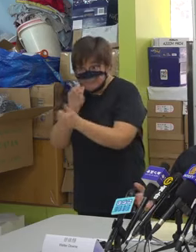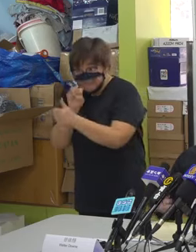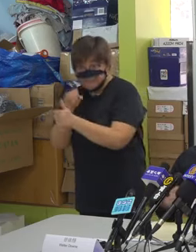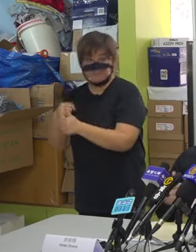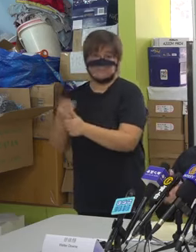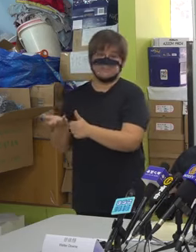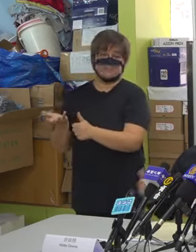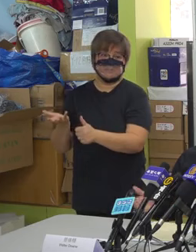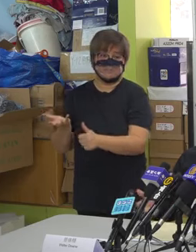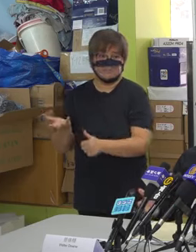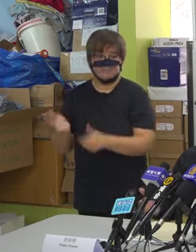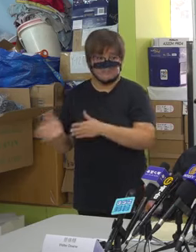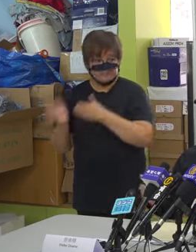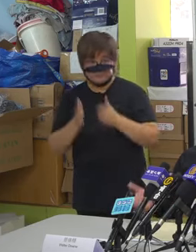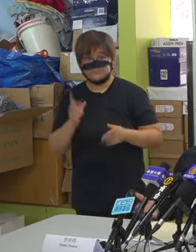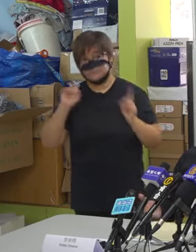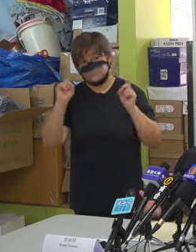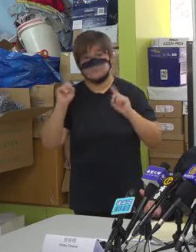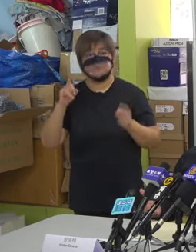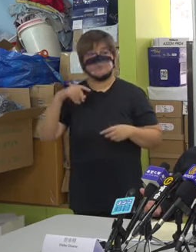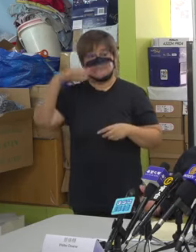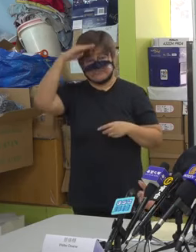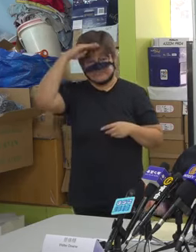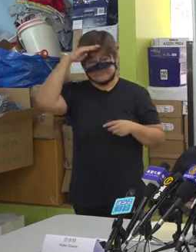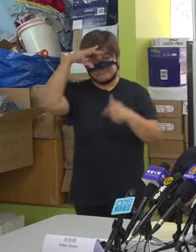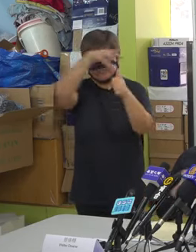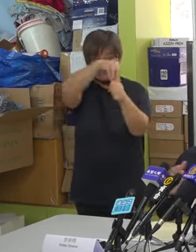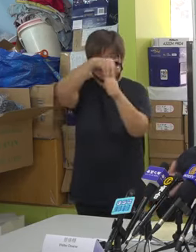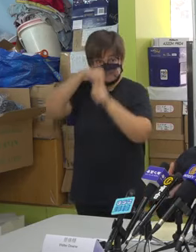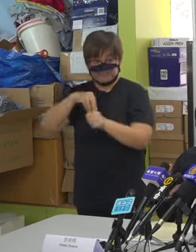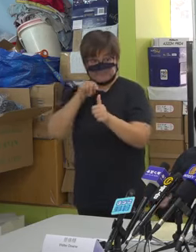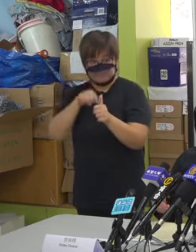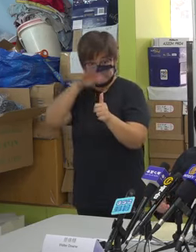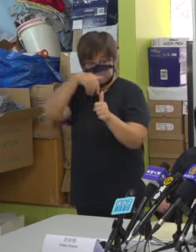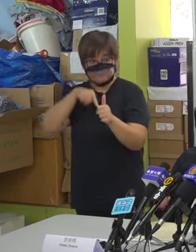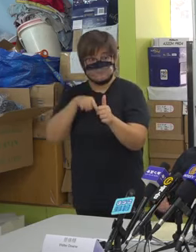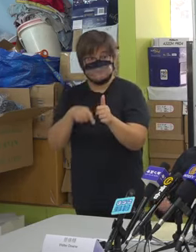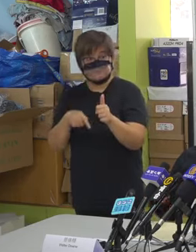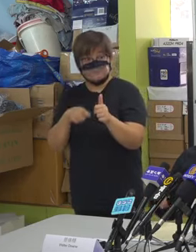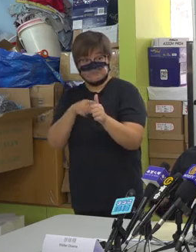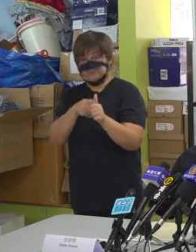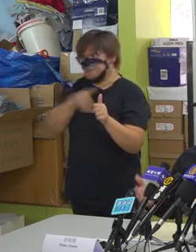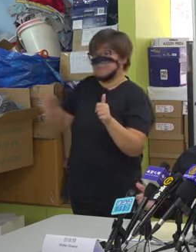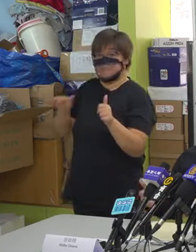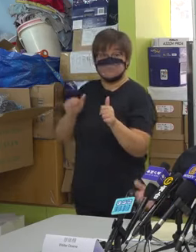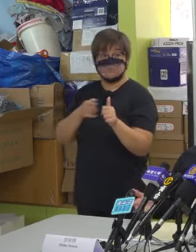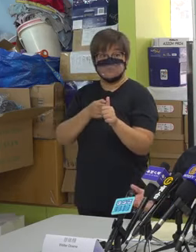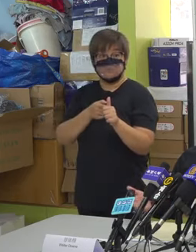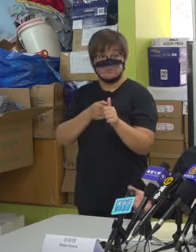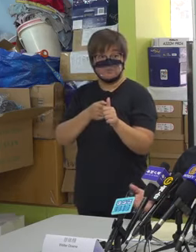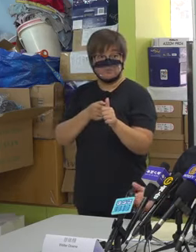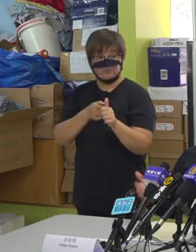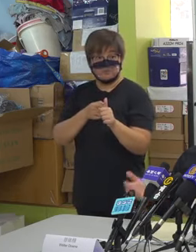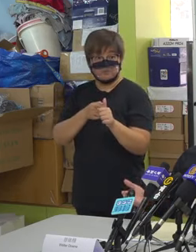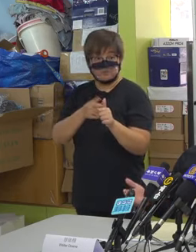是可以不出現，是可以不作供，而且他搜集到的資料日後是可以在法庭